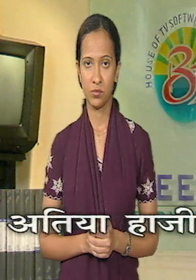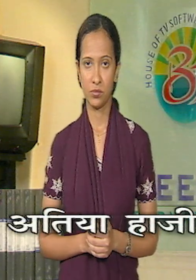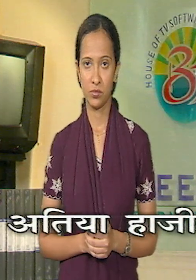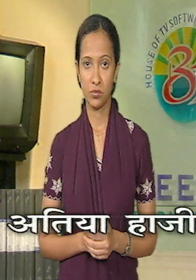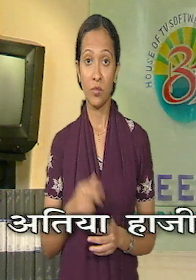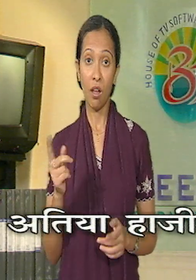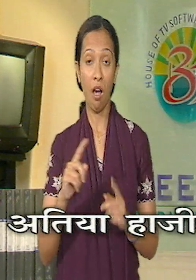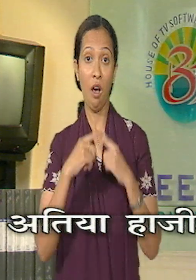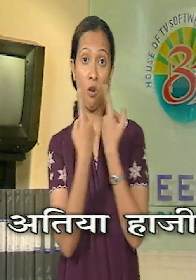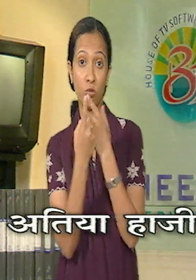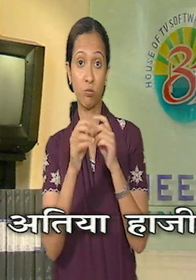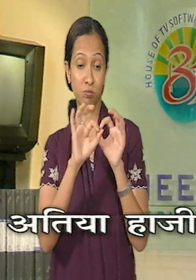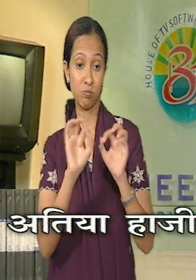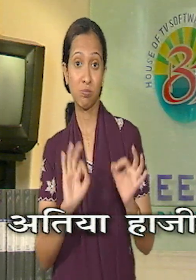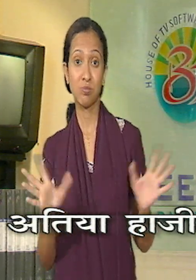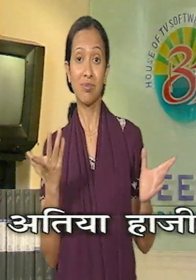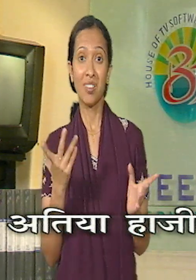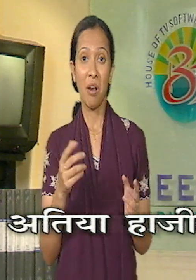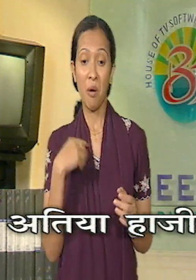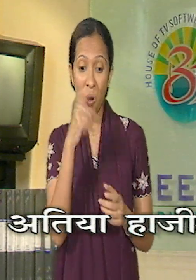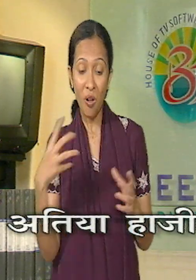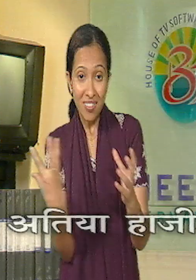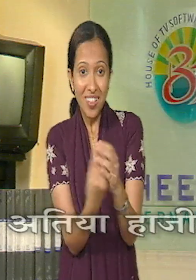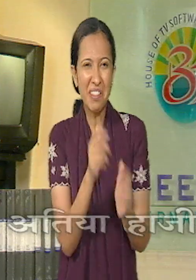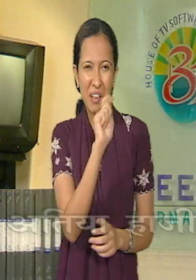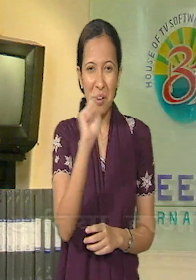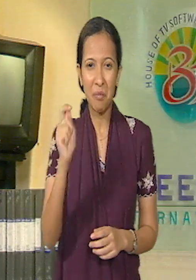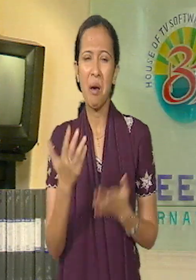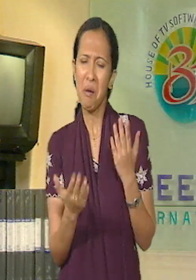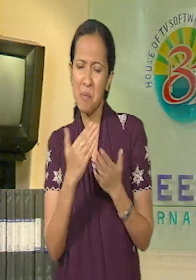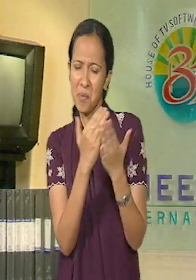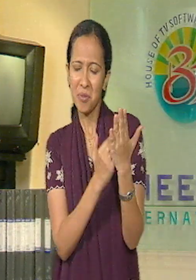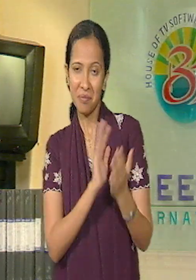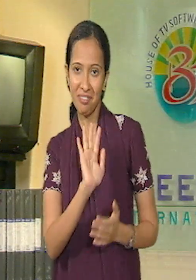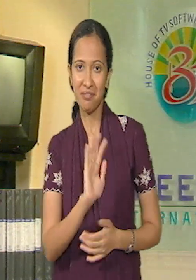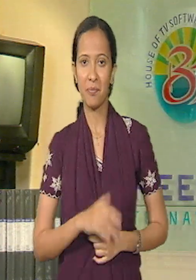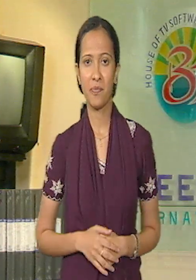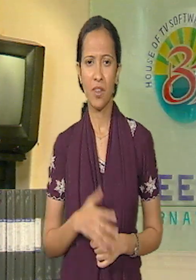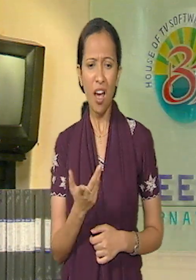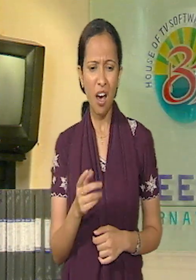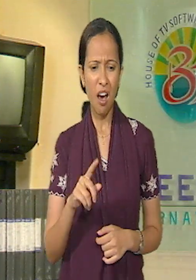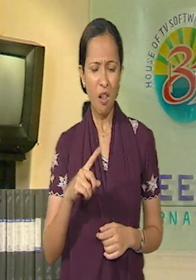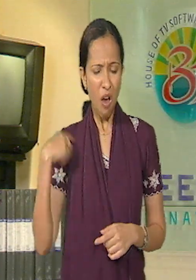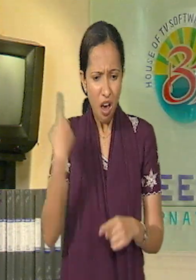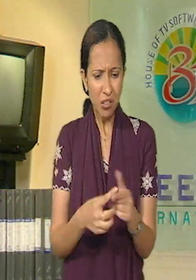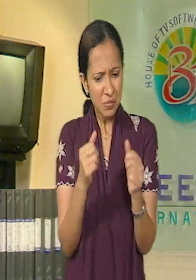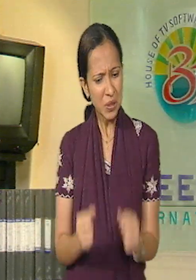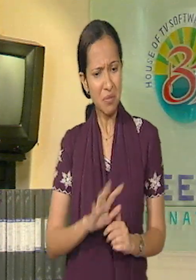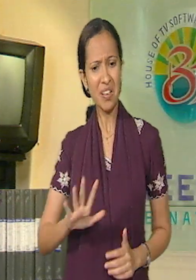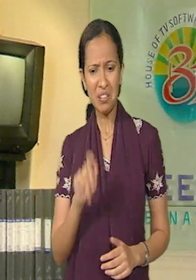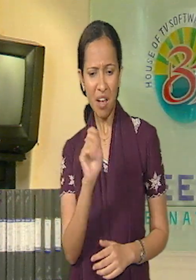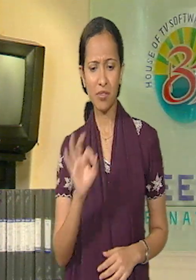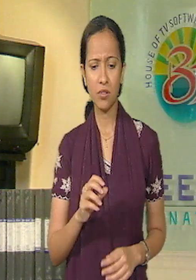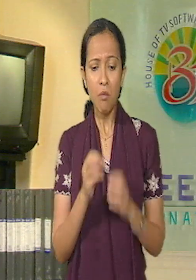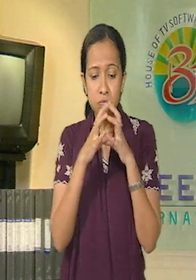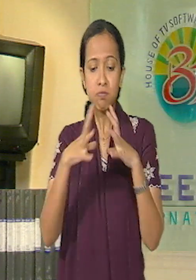बड़ी सजावट हो रही है, सब लोग मिलजुल कर काम कर रहे हैं, लगता है कोई प्रोग्राम होने वाला है। तू तभी से कोई काम क्यों नहीं कर रहा है?